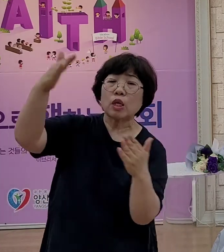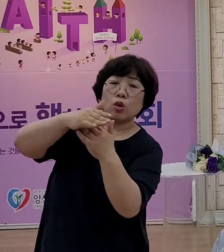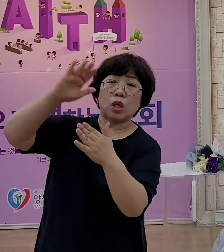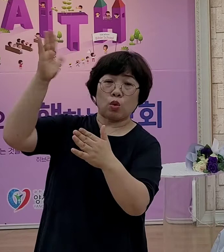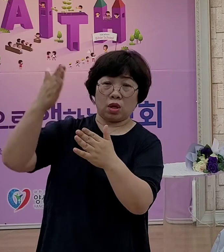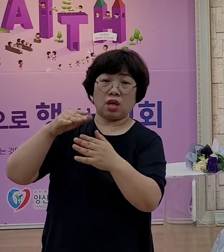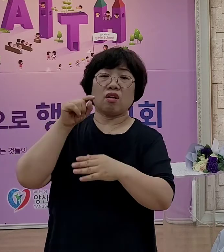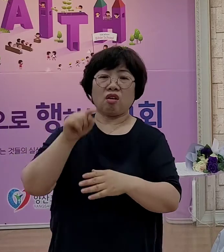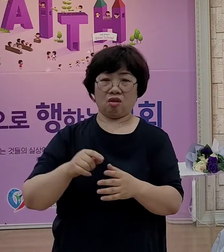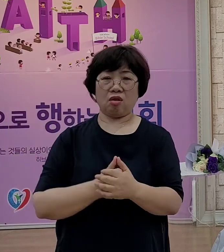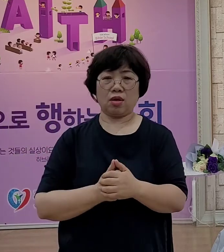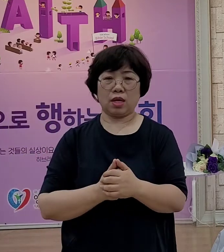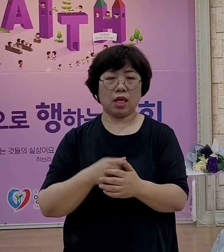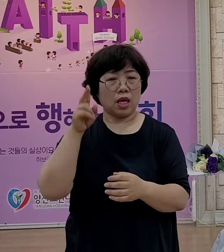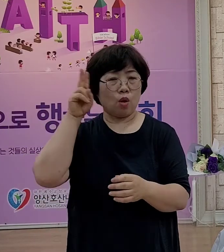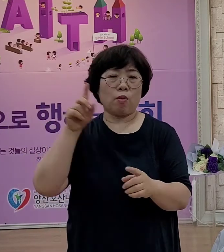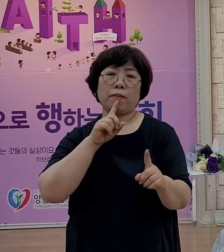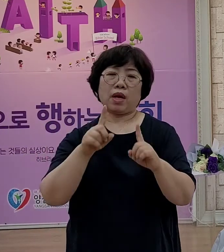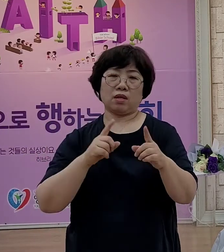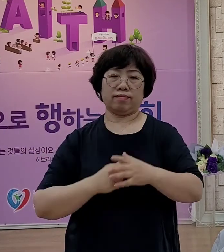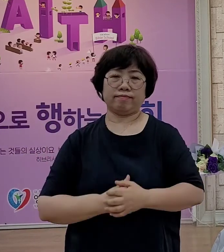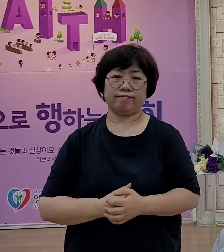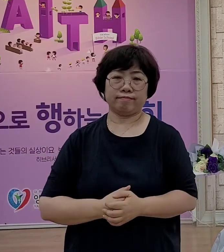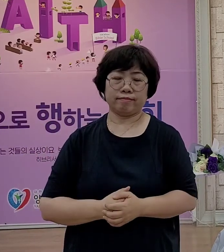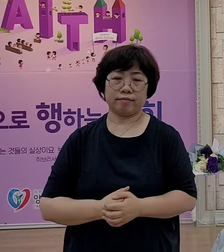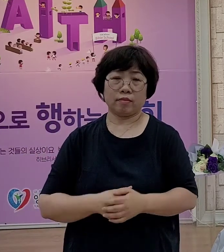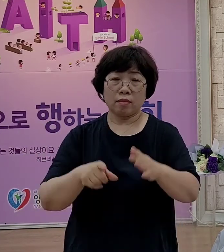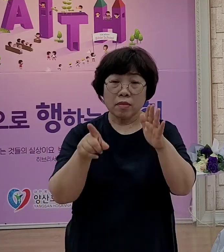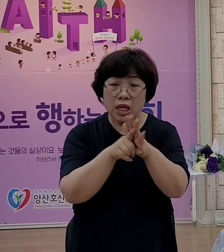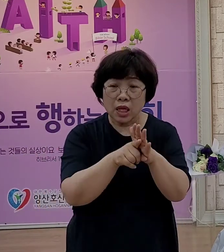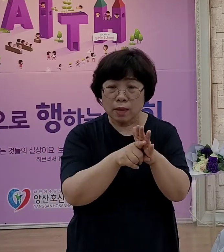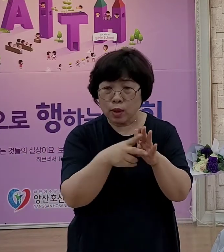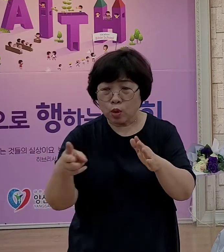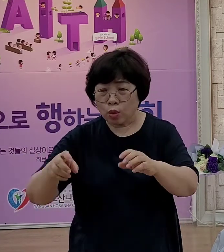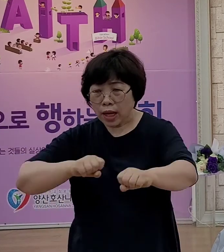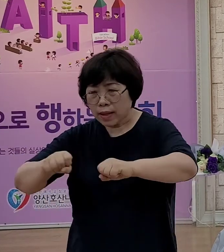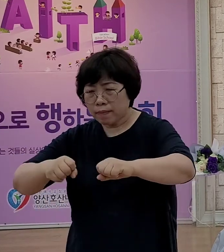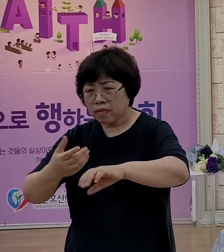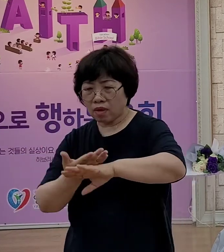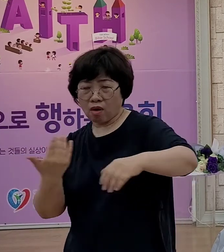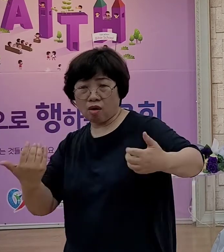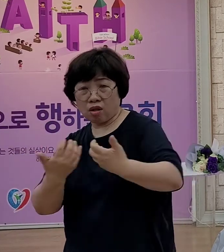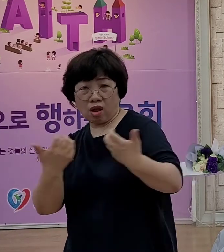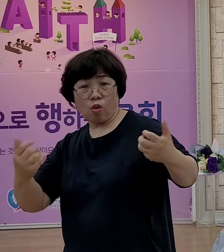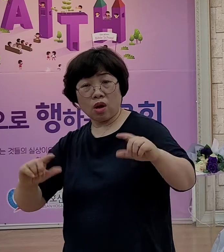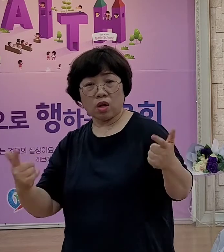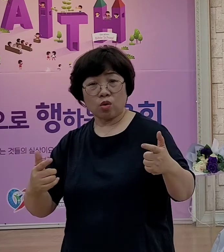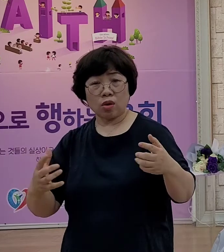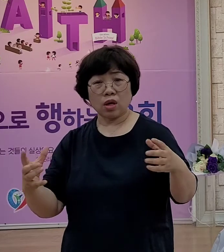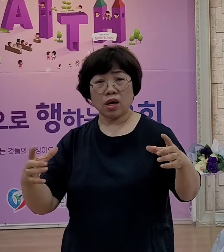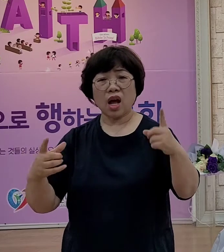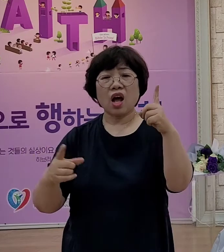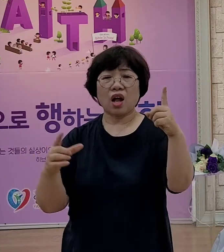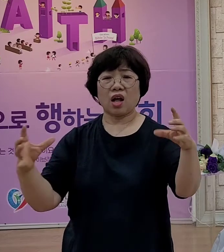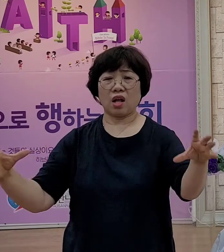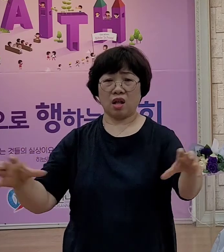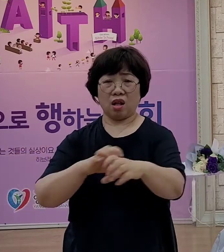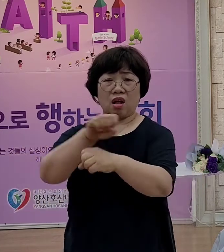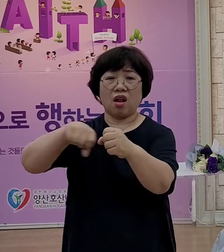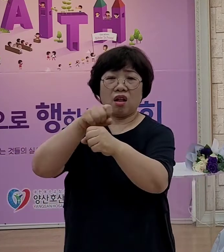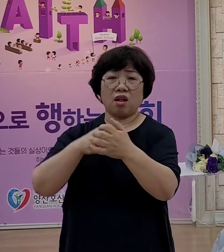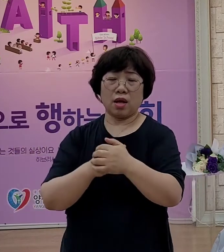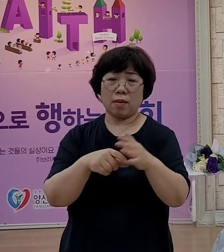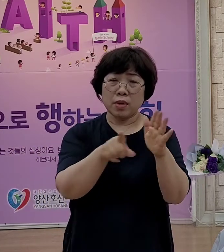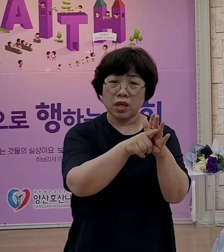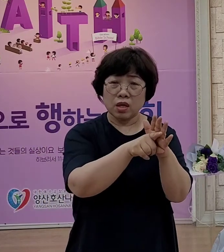정말 주옥 같은 말씀. 그러니까 믿음과 행함이 별개가 아니라 하나다라는 것을 강조하는